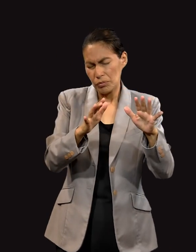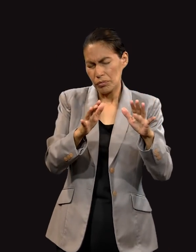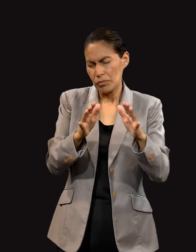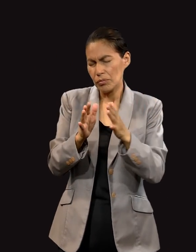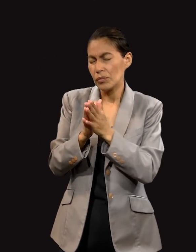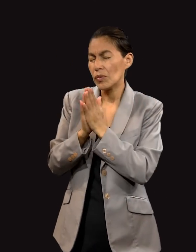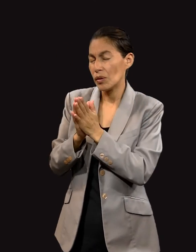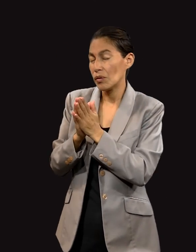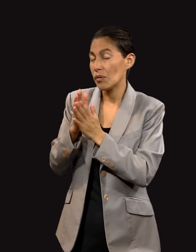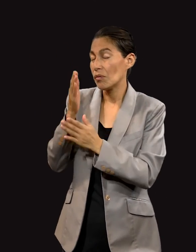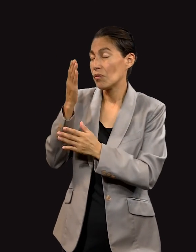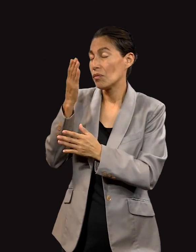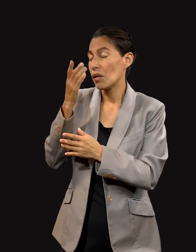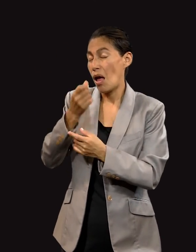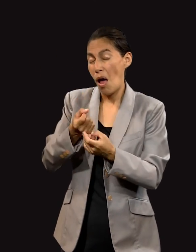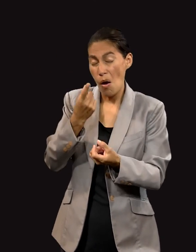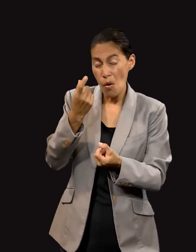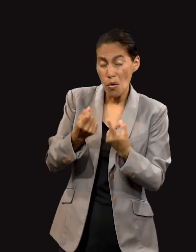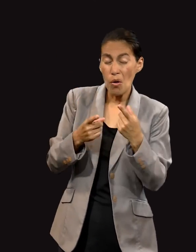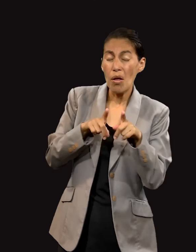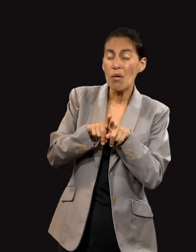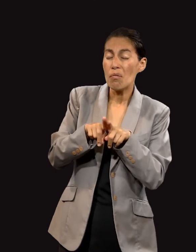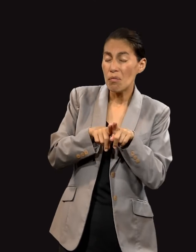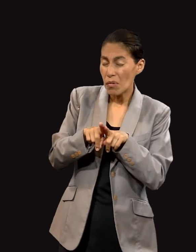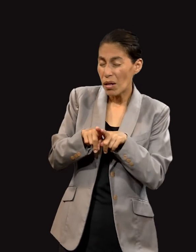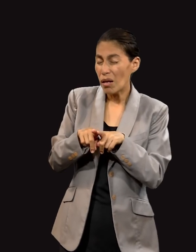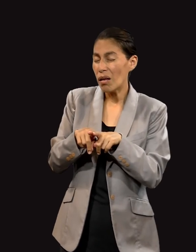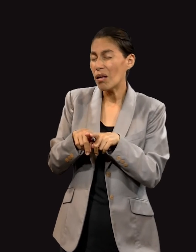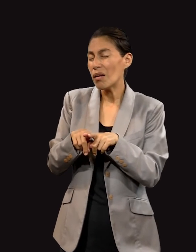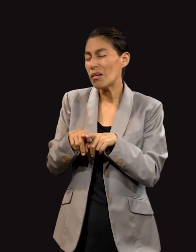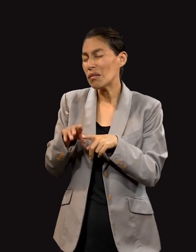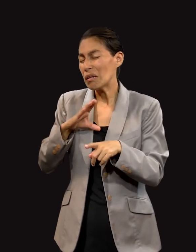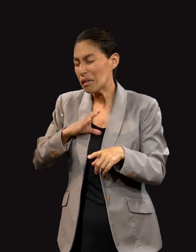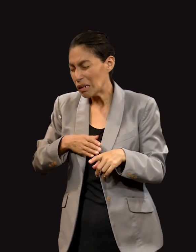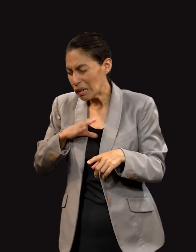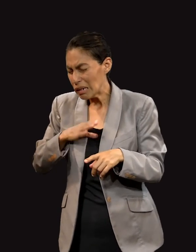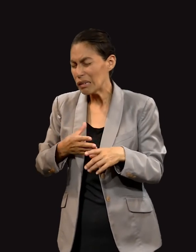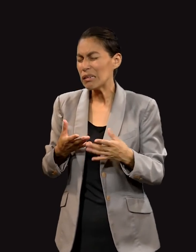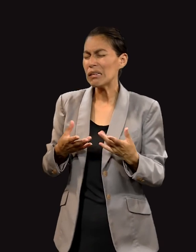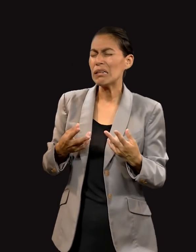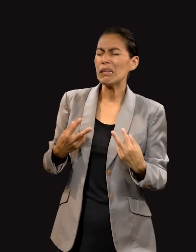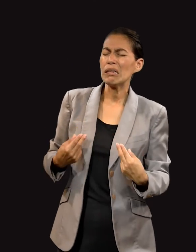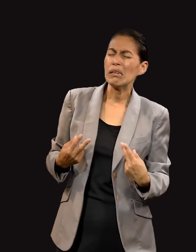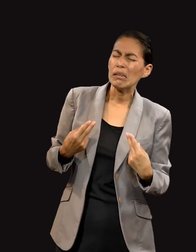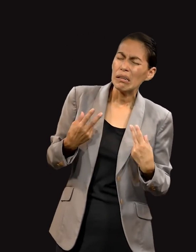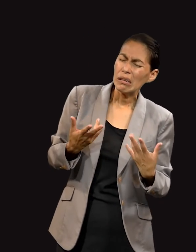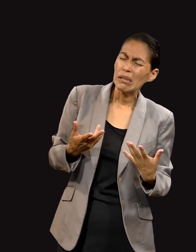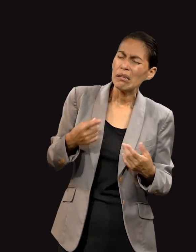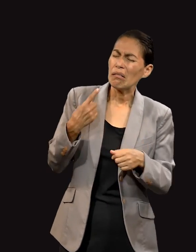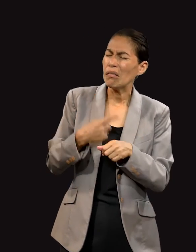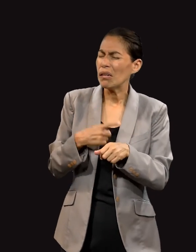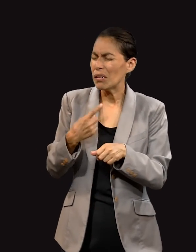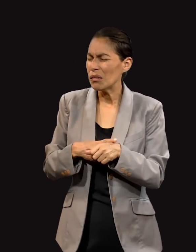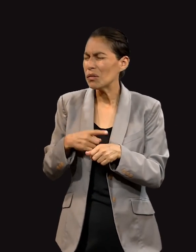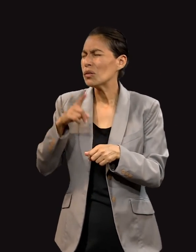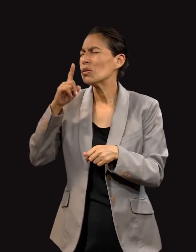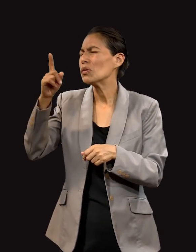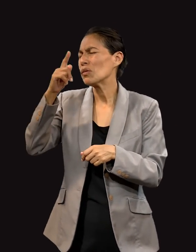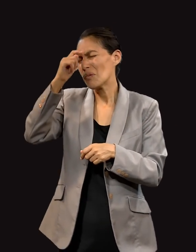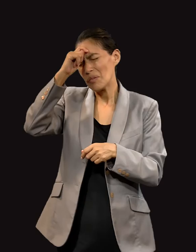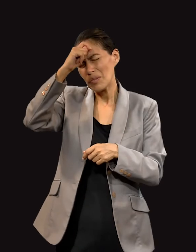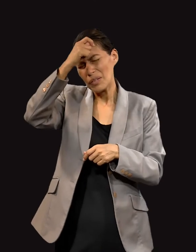Bendice a cada uno de los hermanos que pidieron porque tenían algún tumor, porque están